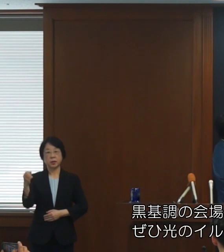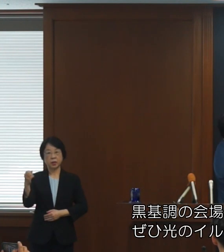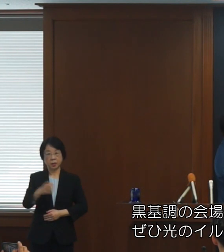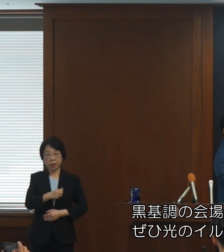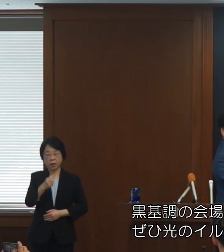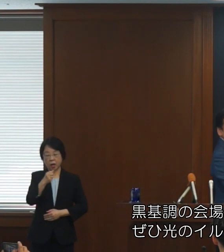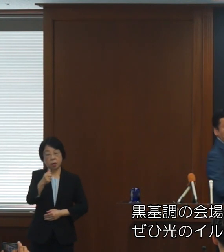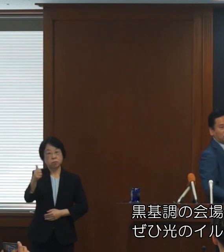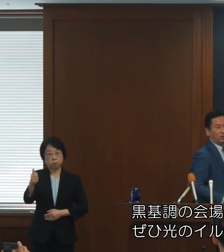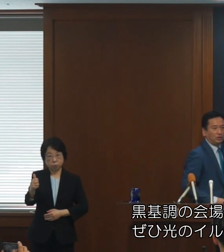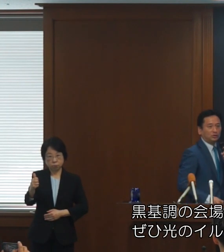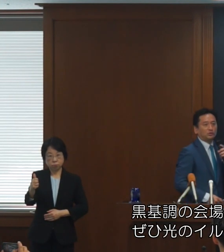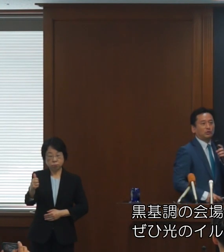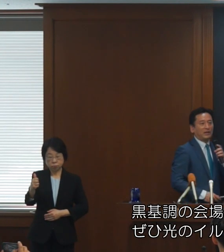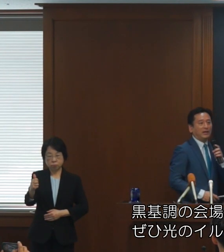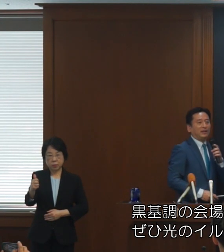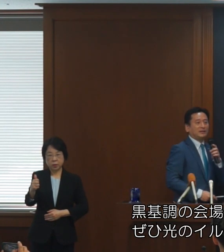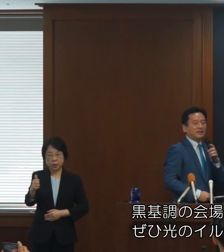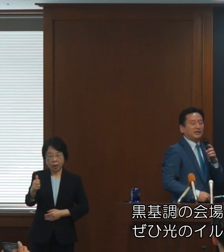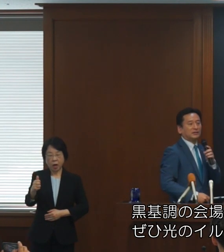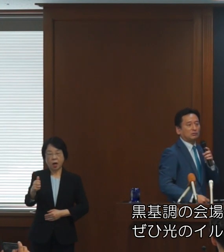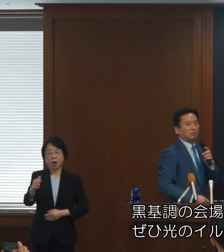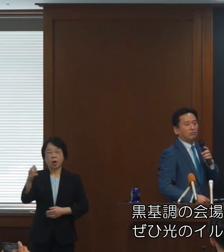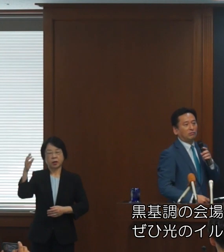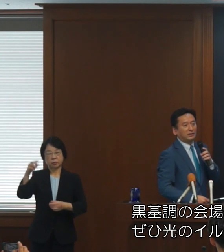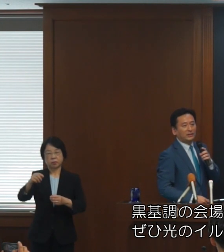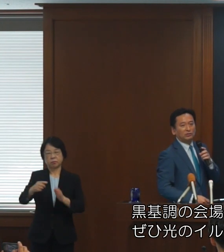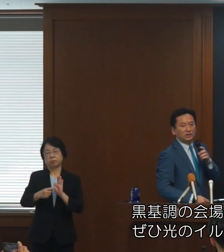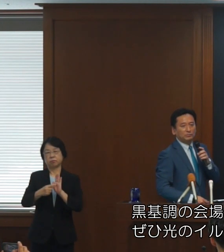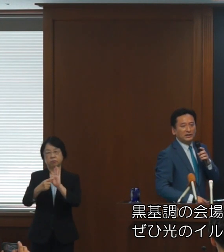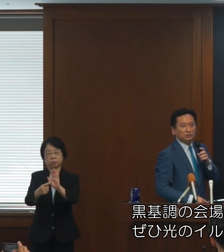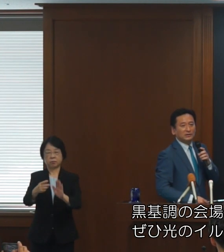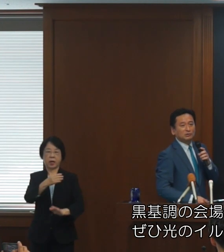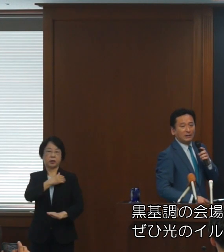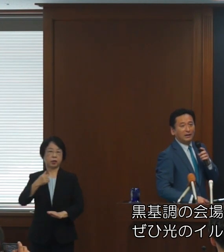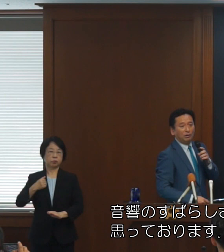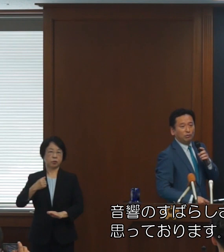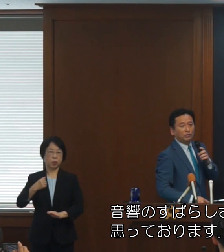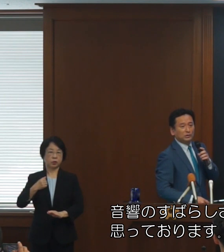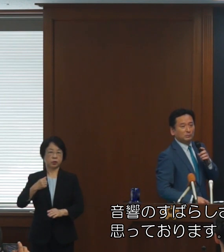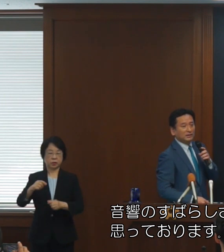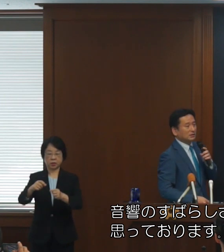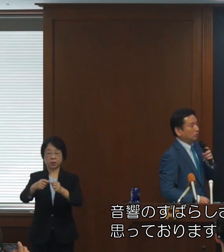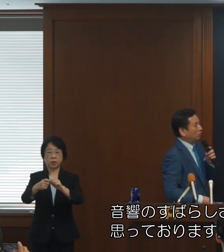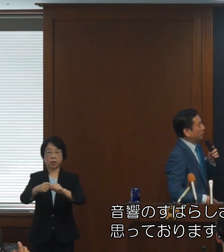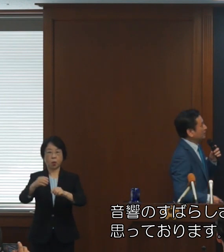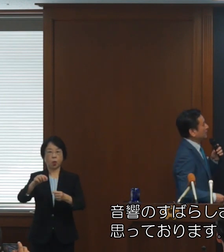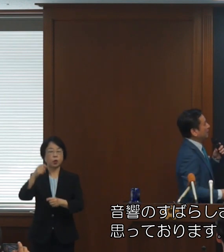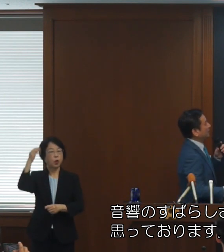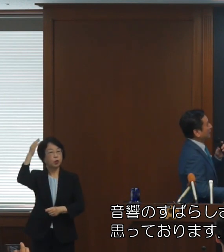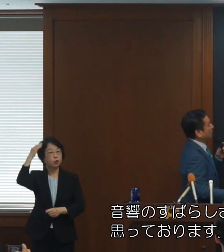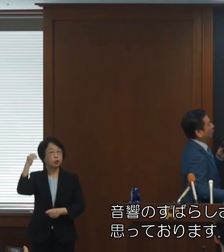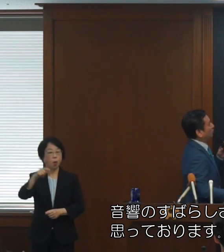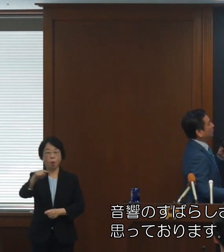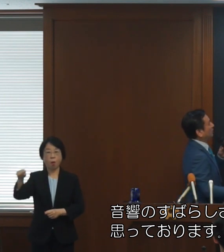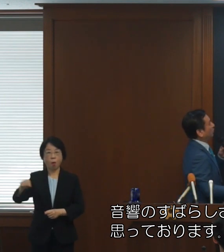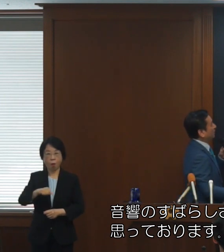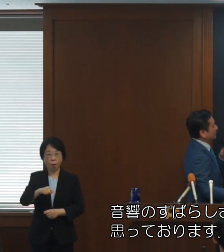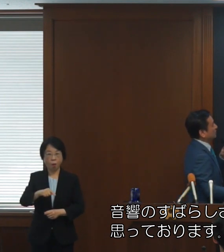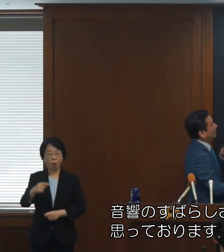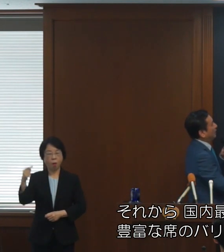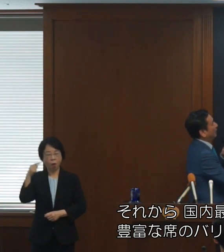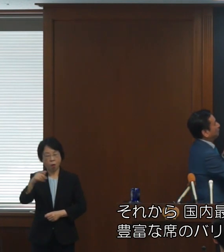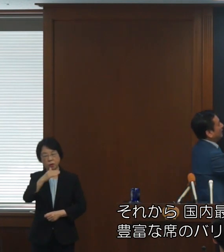演者も引き立てるように黒木町の会場ということでぜひその光のイルミネーションですとか音響の素晴らしさを感じていただきたいと